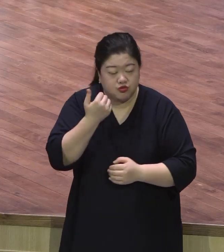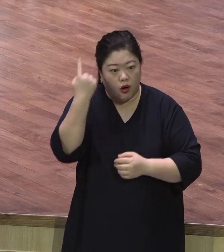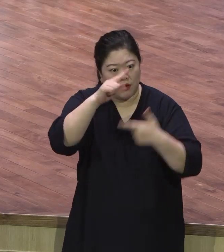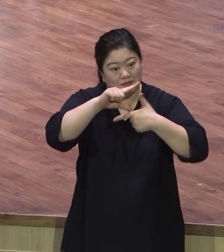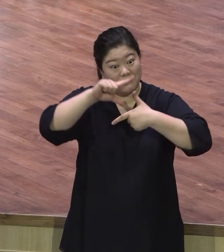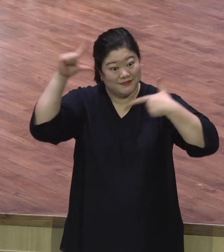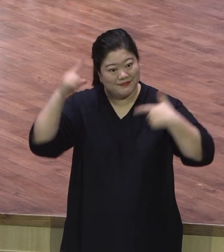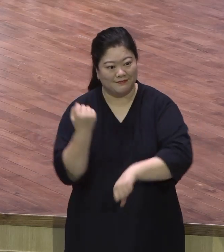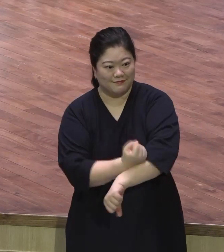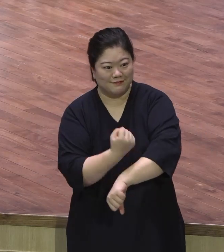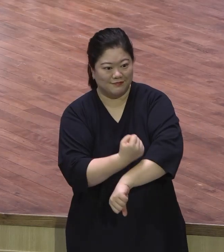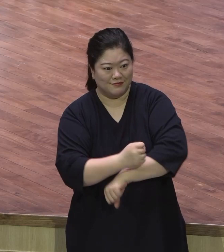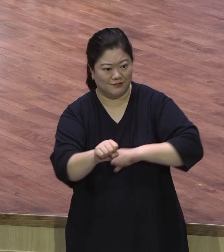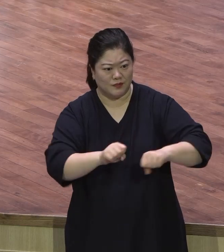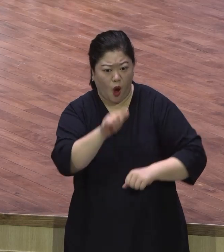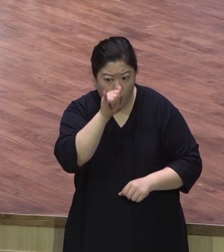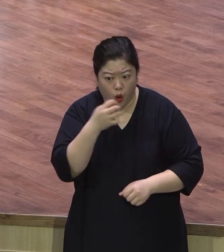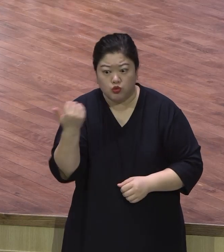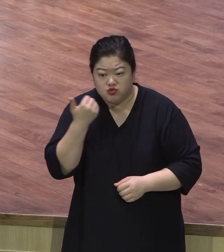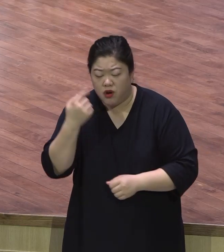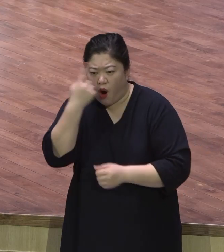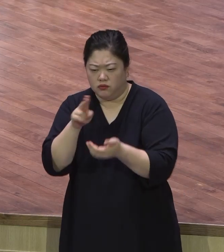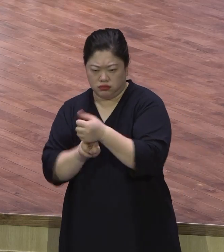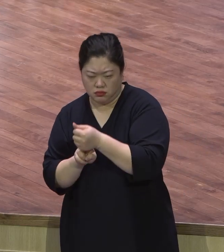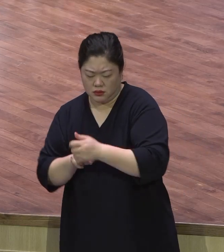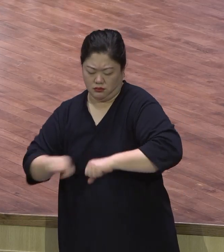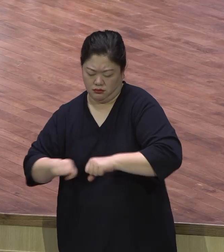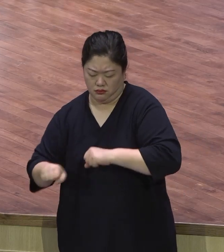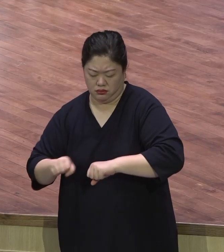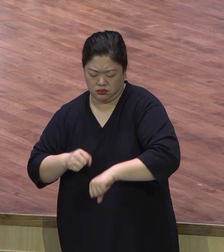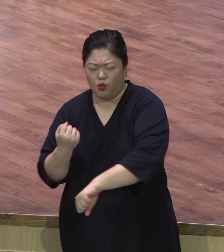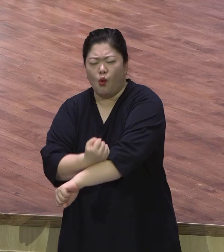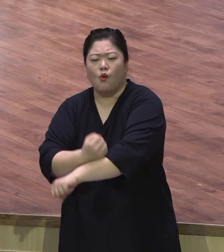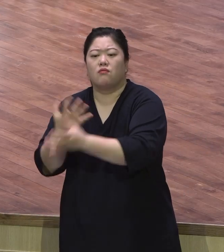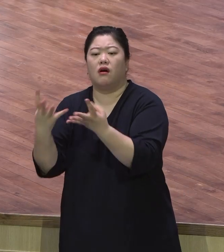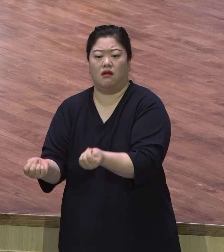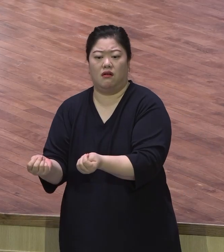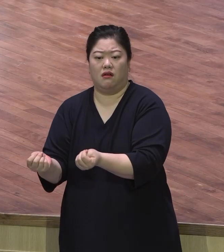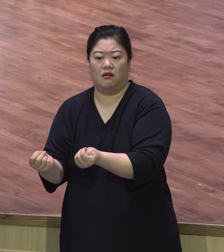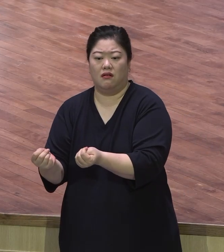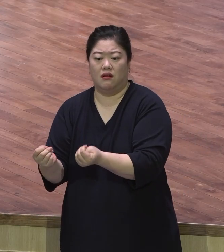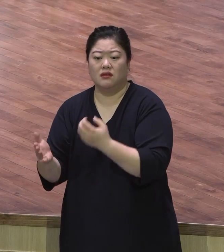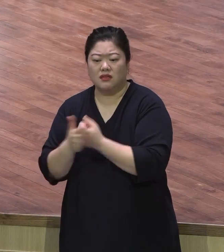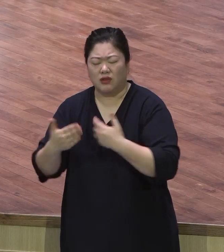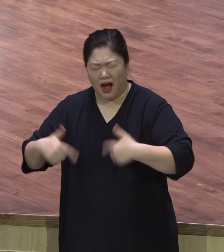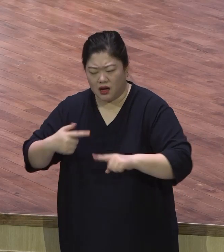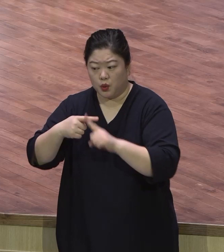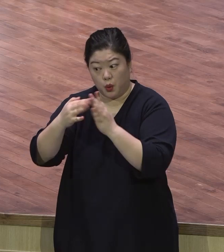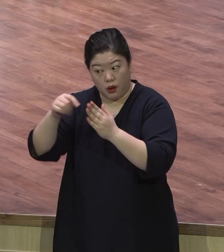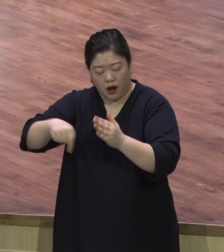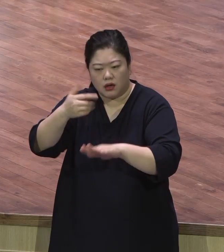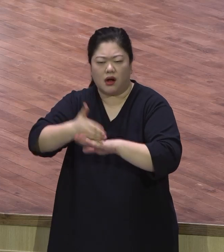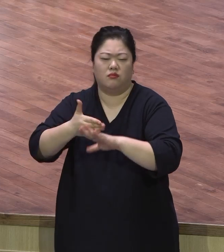현장에서 하나님 앞에서 시간들에 물질들에 중심으로 은신하는 분들이 많이 있어요. 교회에